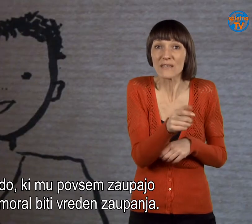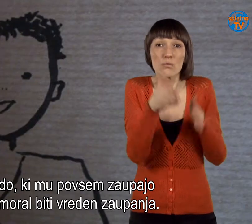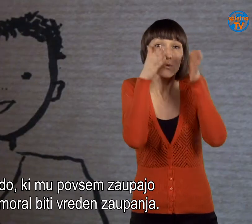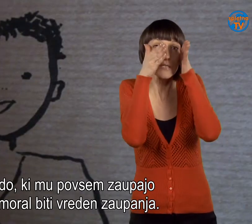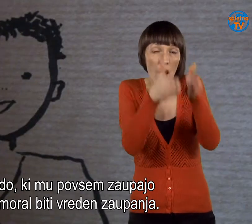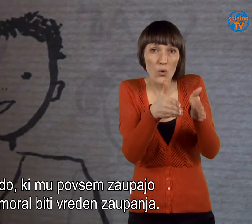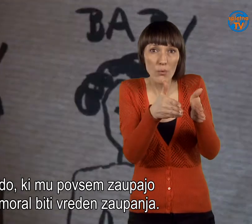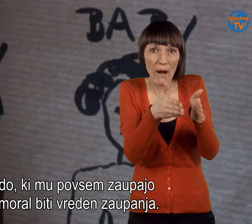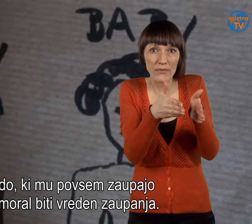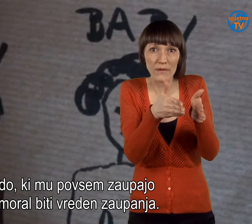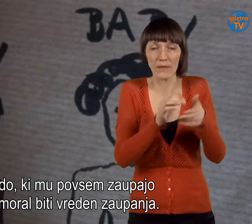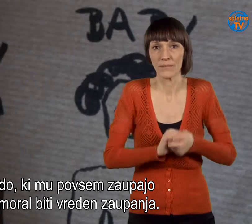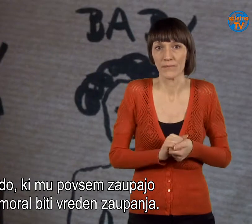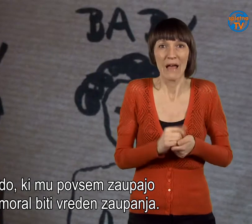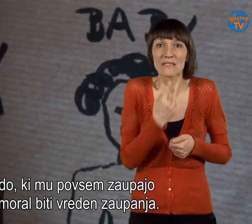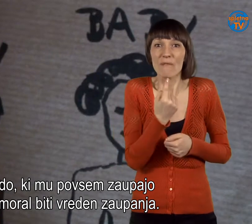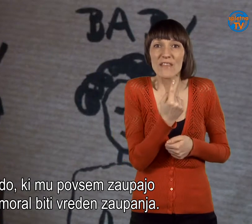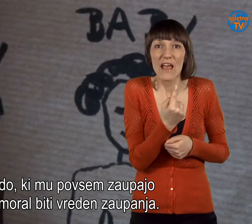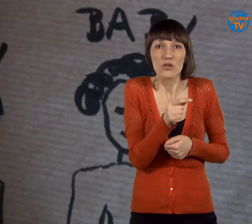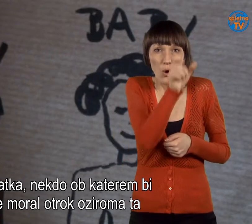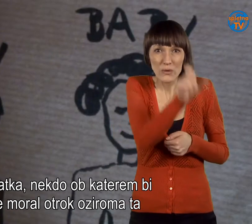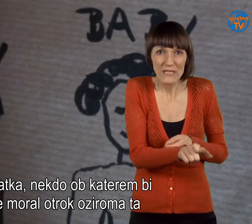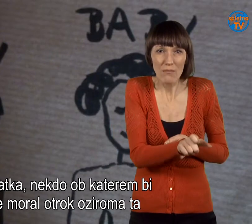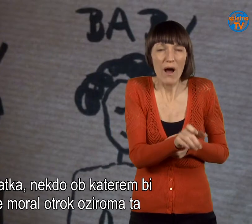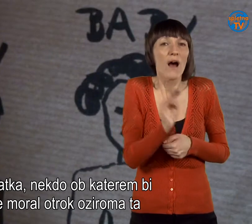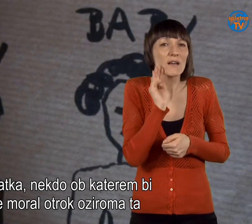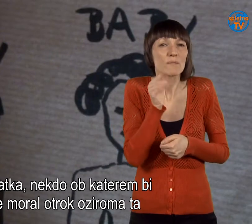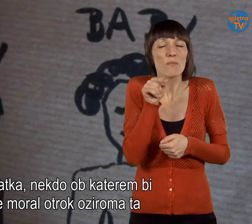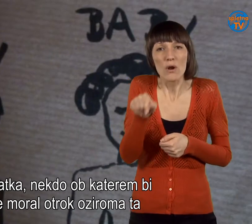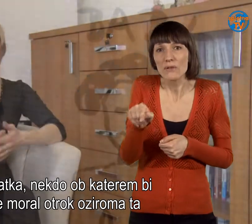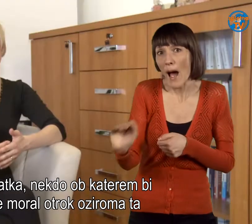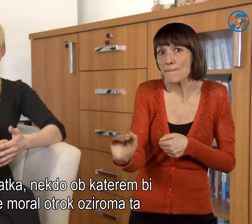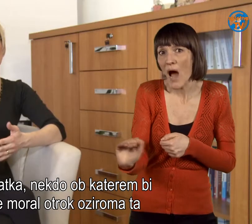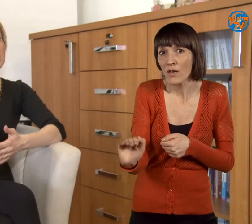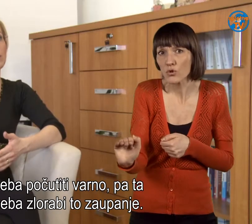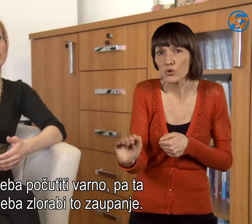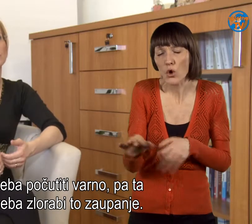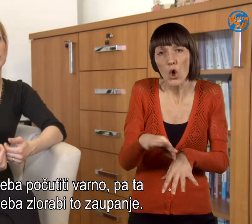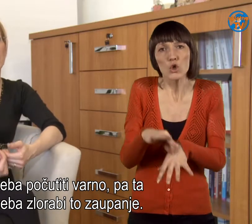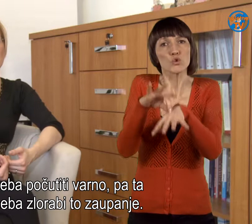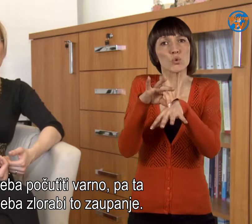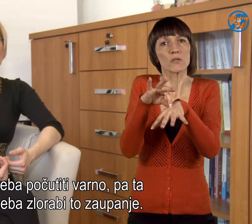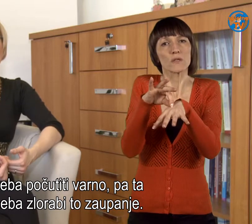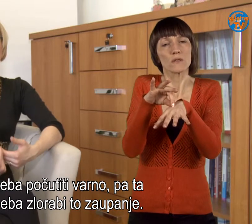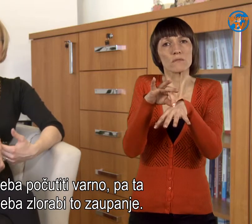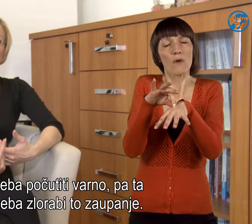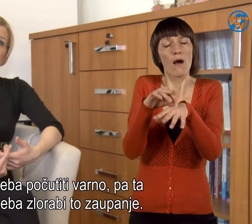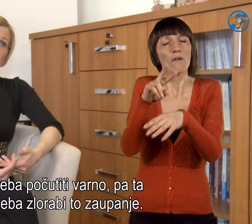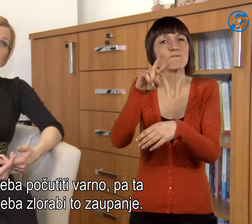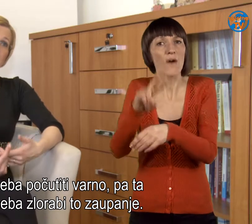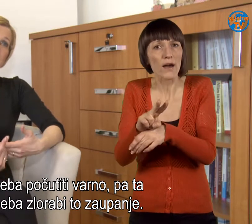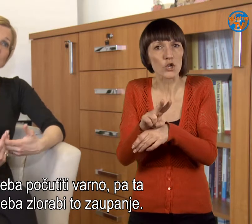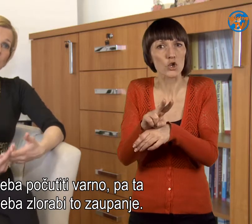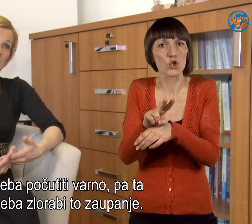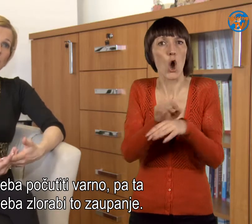mu čisto zaupajo in bi moral biti zaupanja vreden. Skratka, nekdo, v katerem bi se moral ta otrok, ta oseba počutiti varno, pa ta